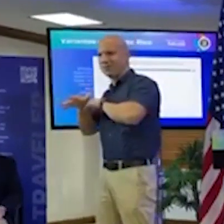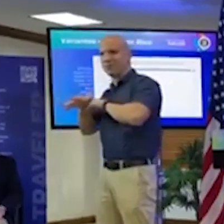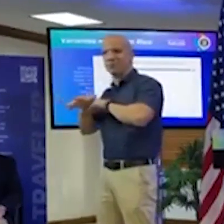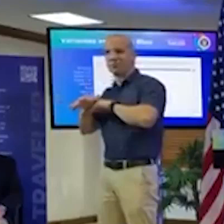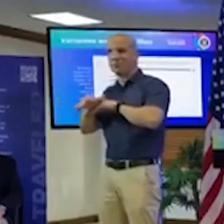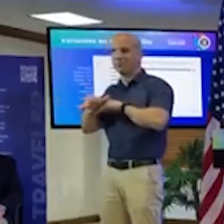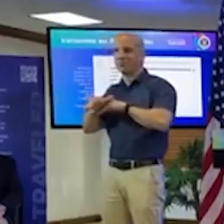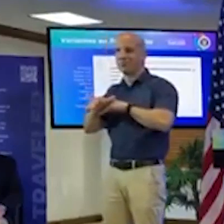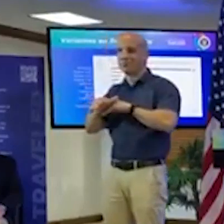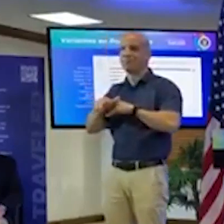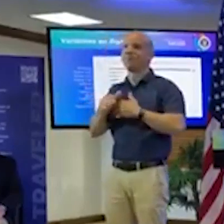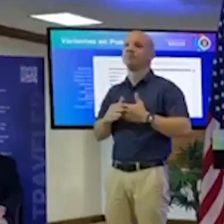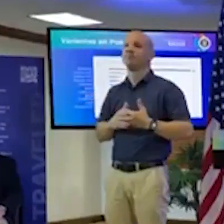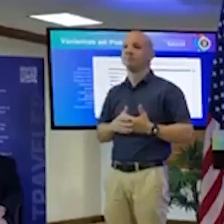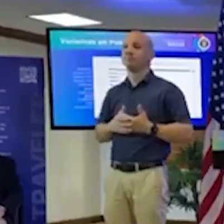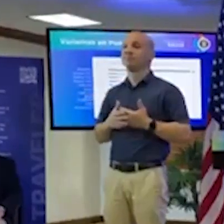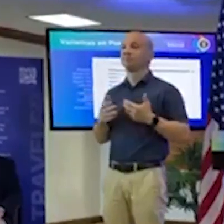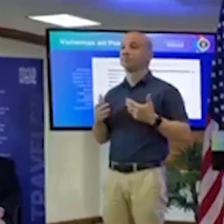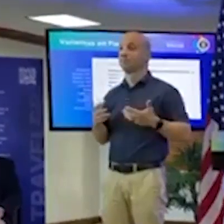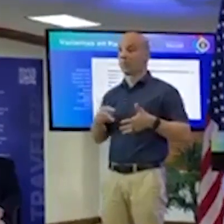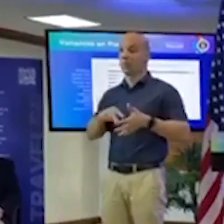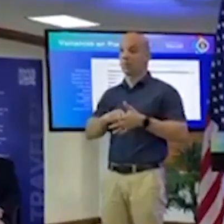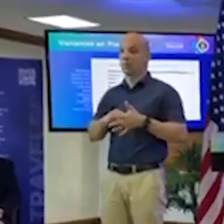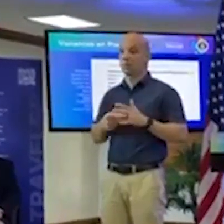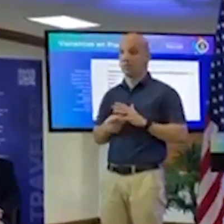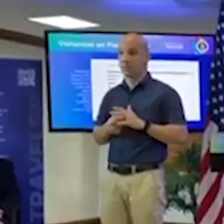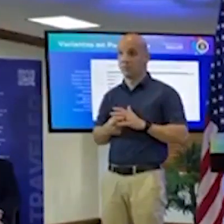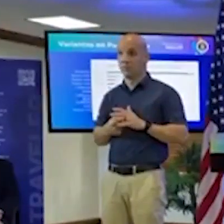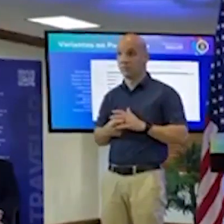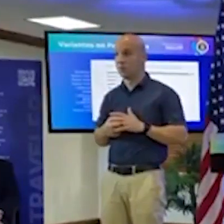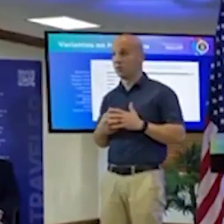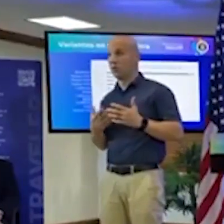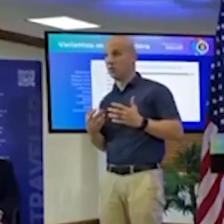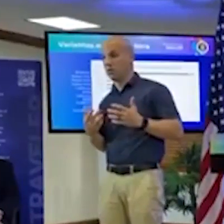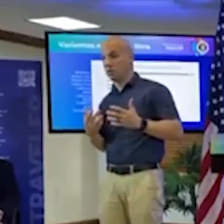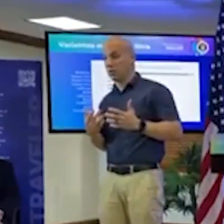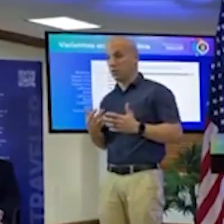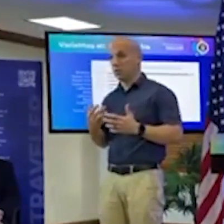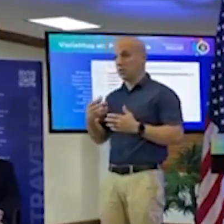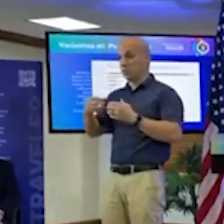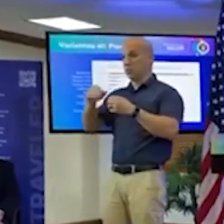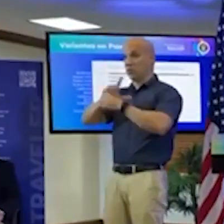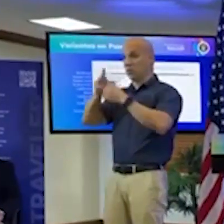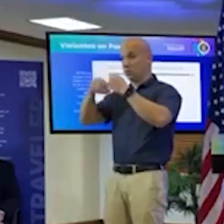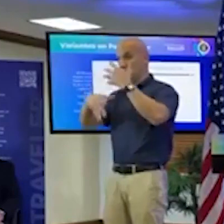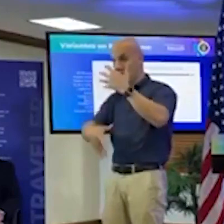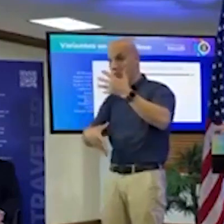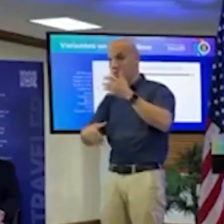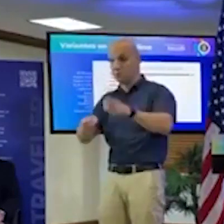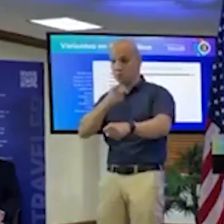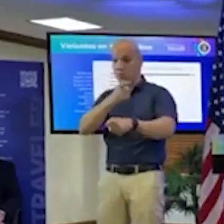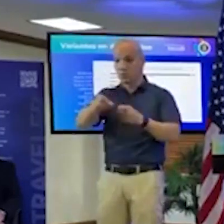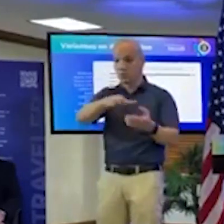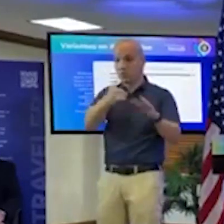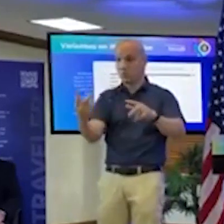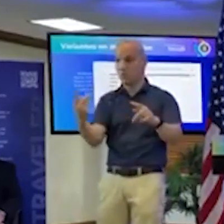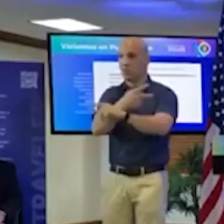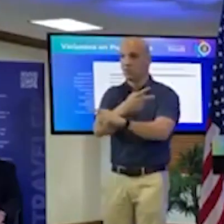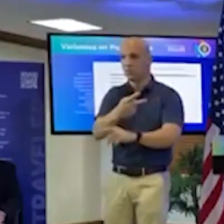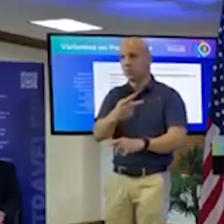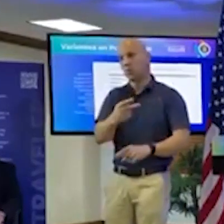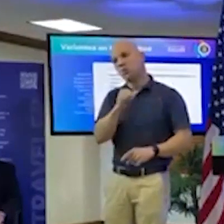fácil. Agresivo. No tienen un índice de letalidad mayor, pero sí se pegan mucho más